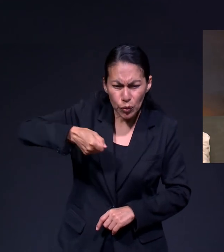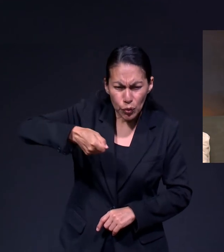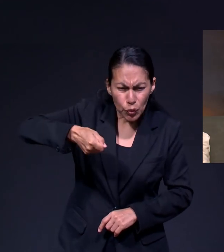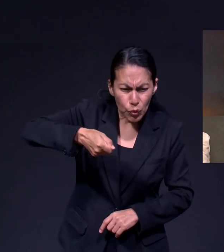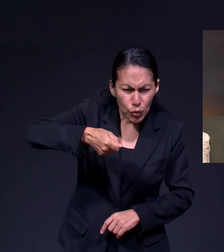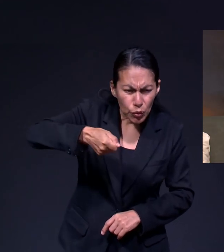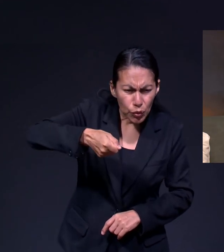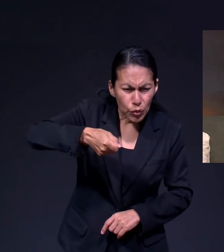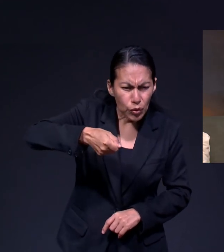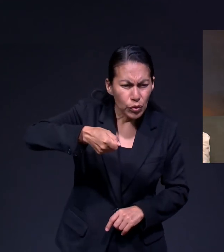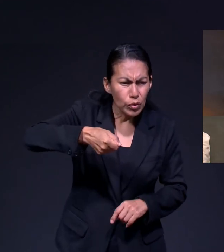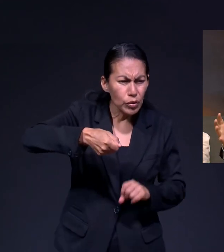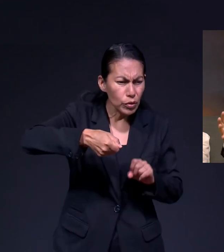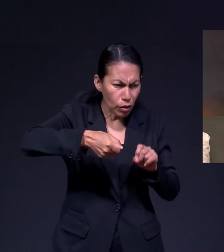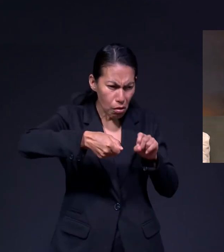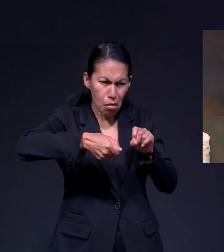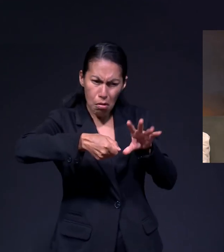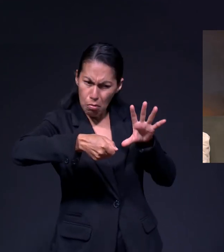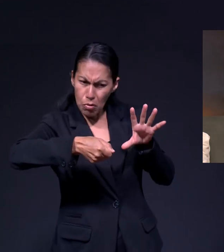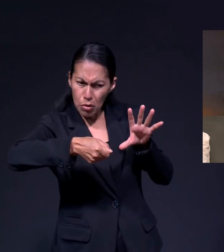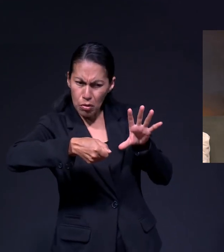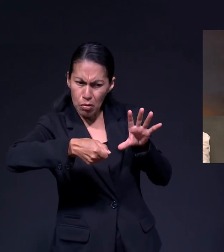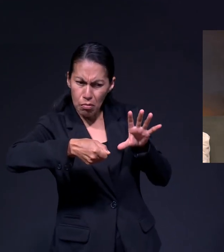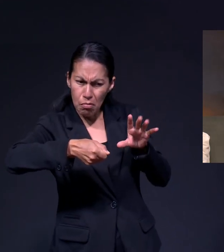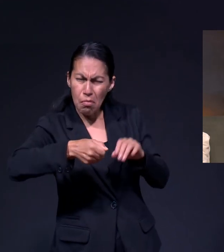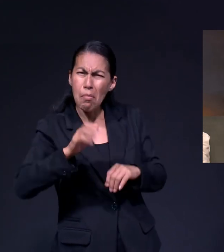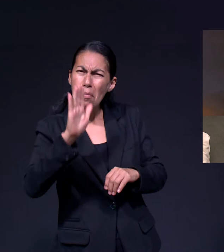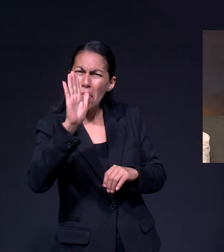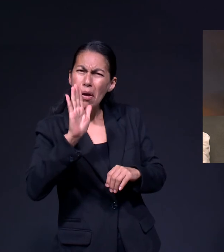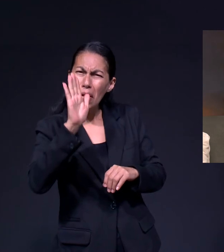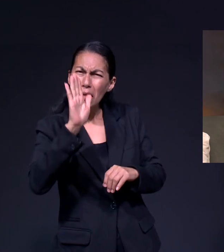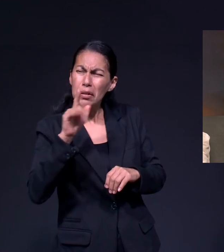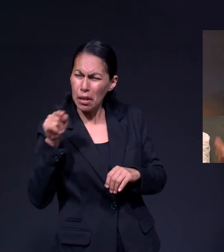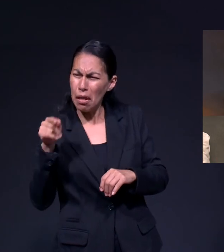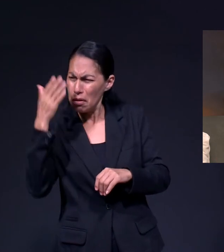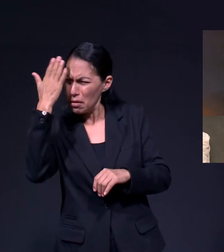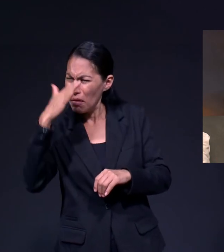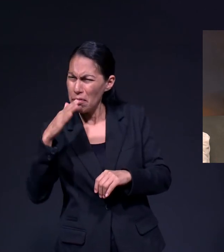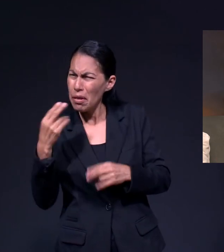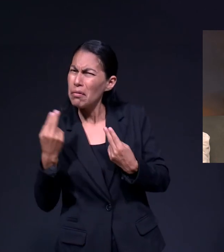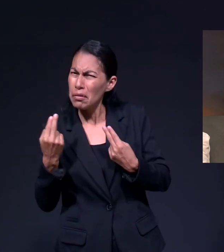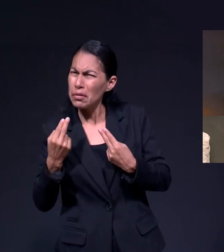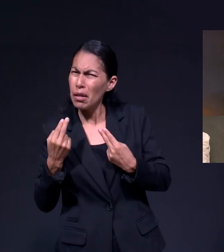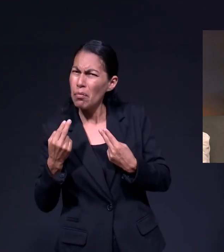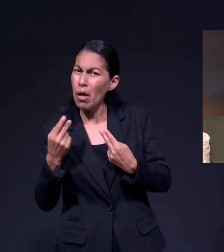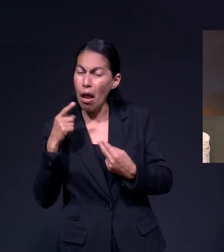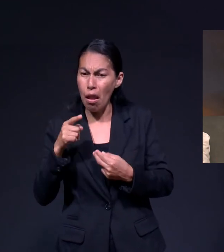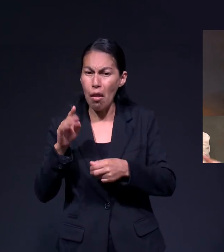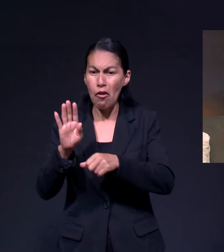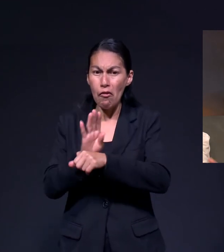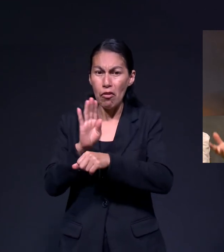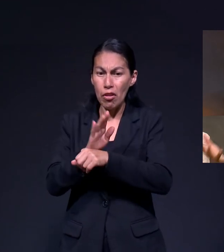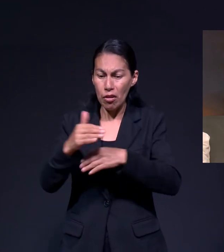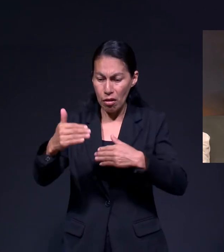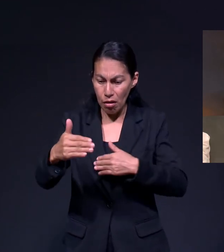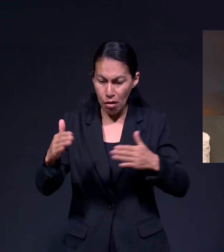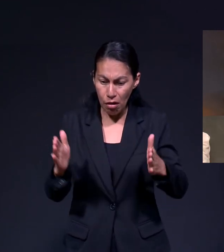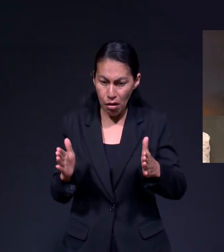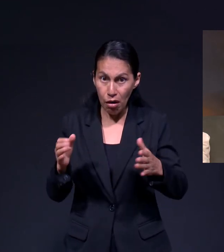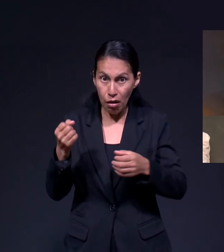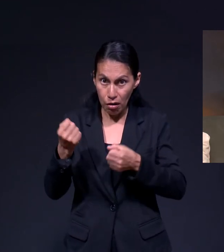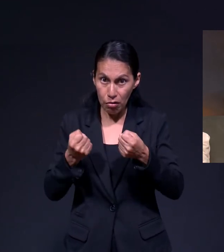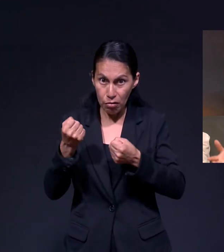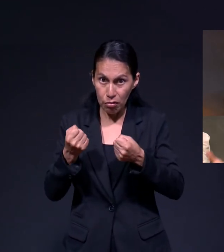ya nos pudo alumbrar y pareciera como si ya supiera lo que necesitaremos porque también traía una pila